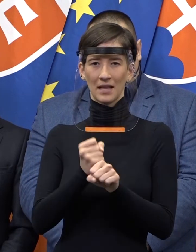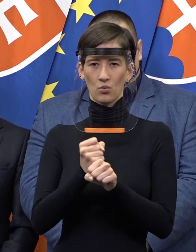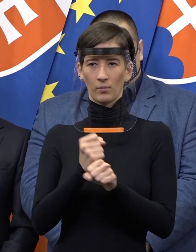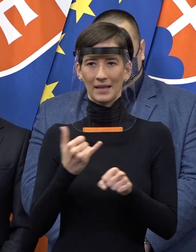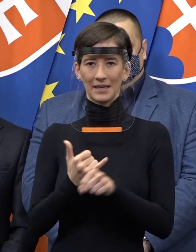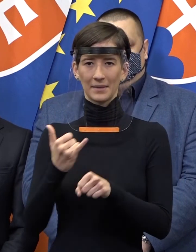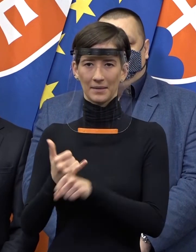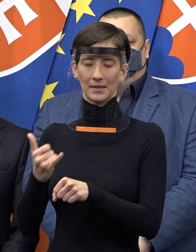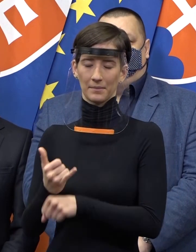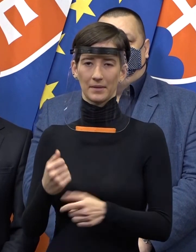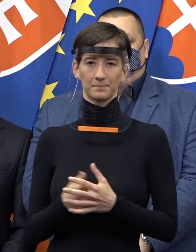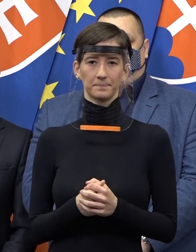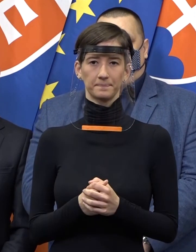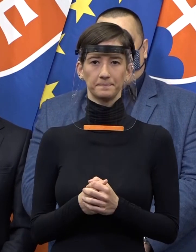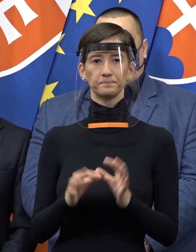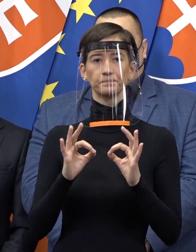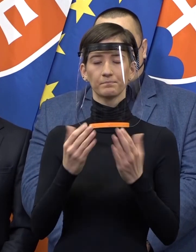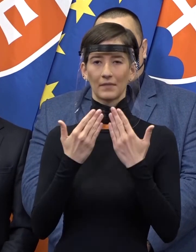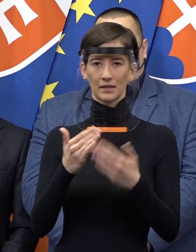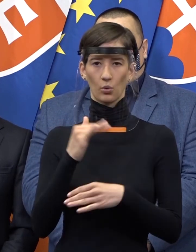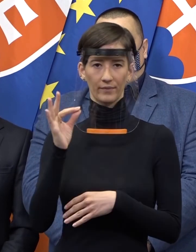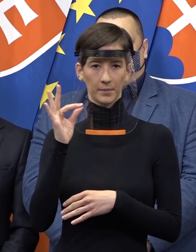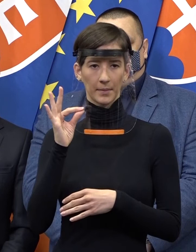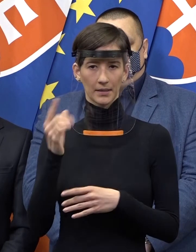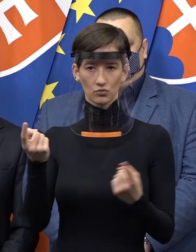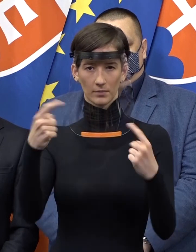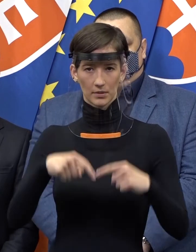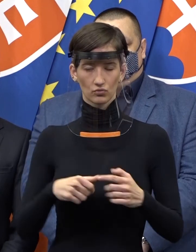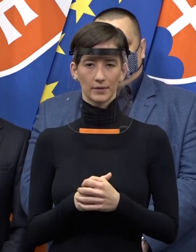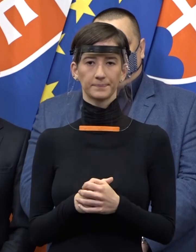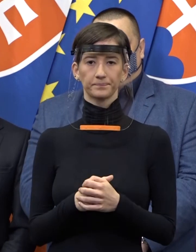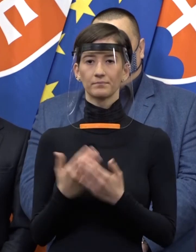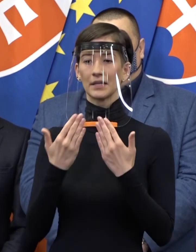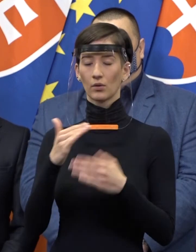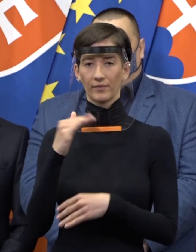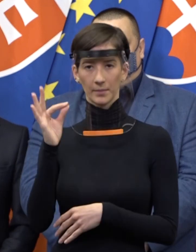dní slobody, ktoré by sme si dopriali. Ďakujem veľmi pekne, že ste prišli. Ďakujeme veľmi